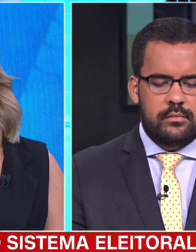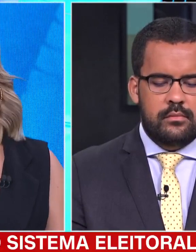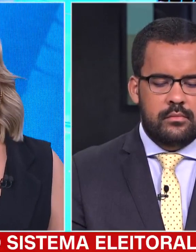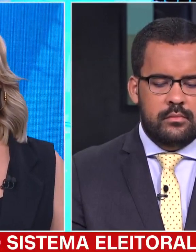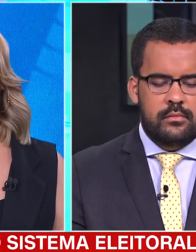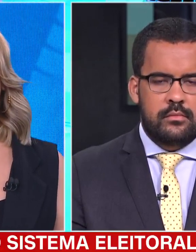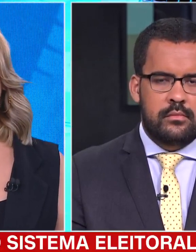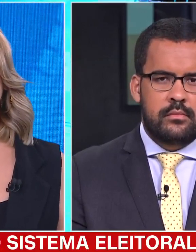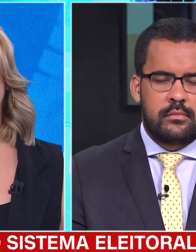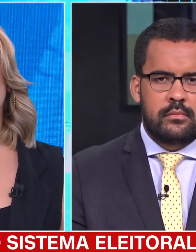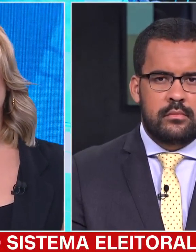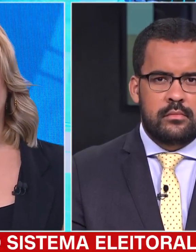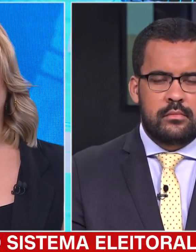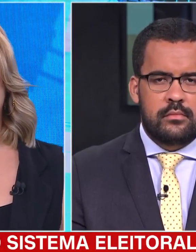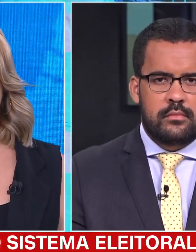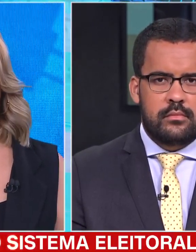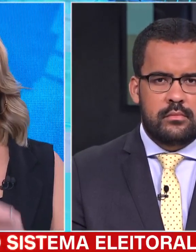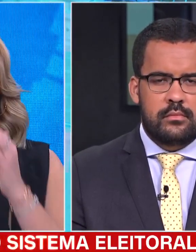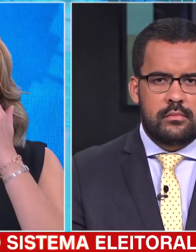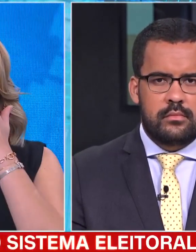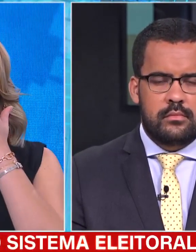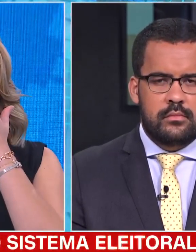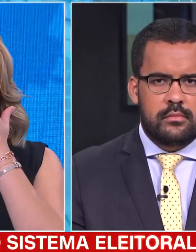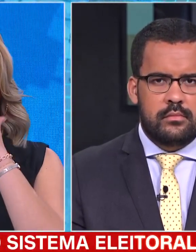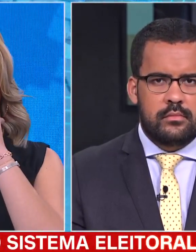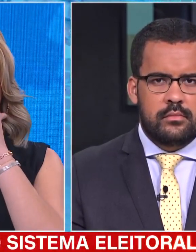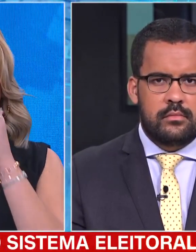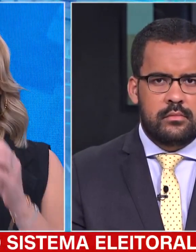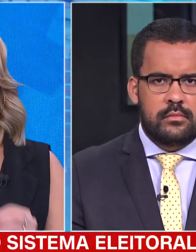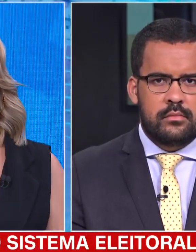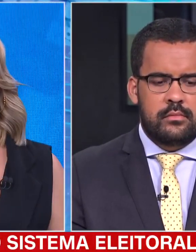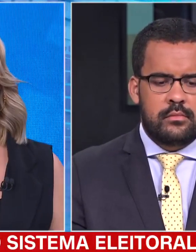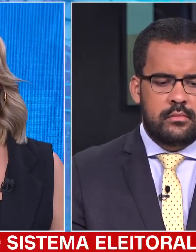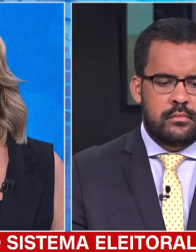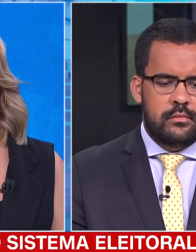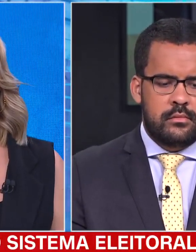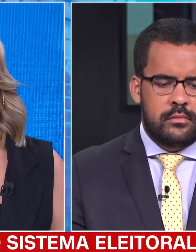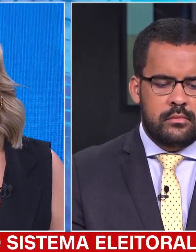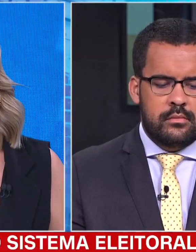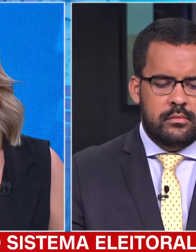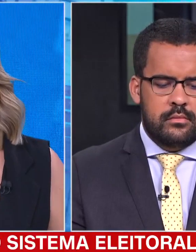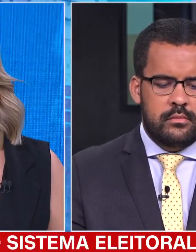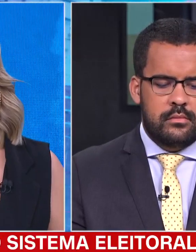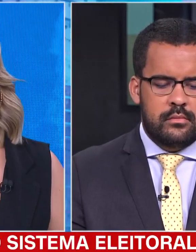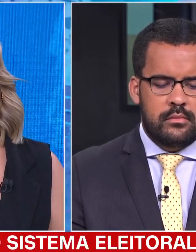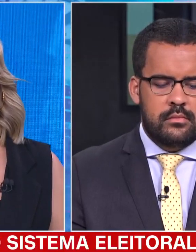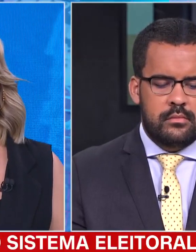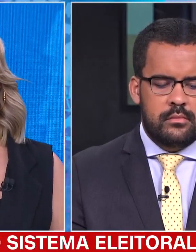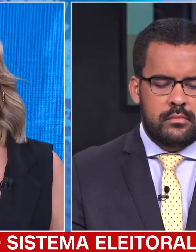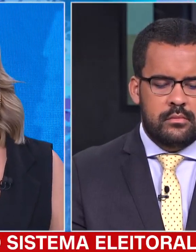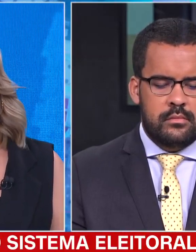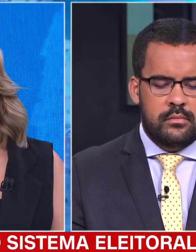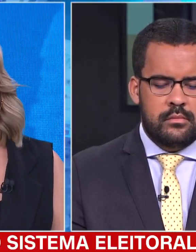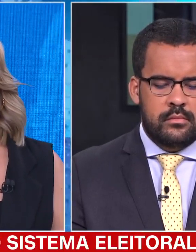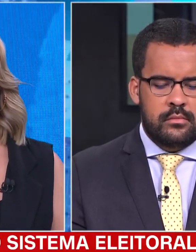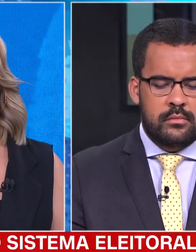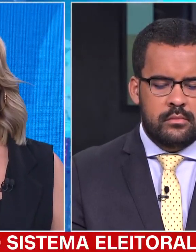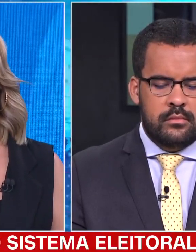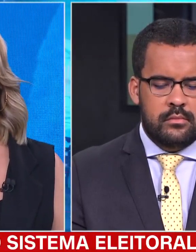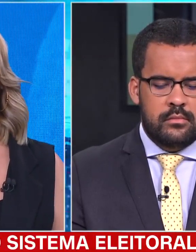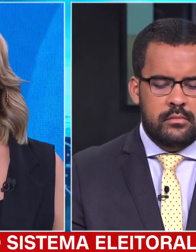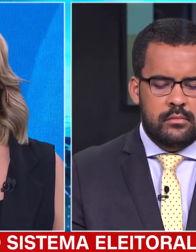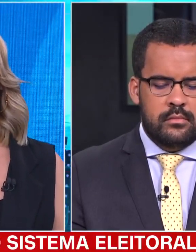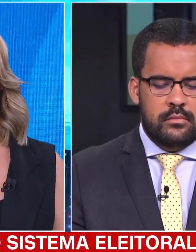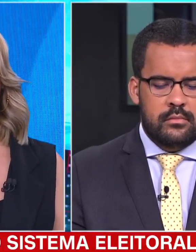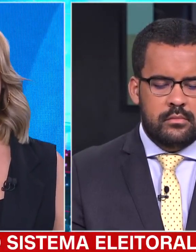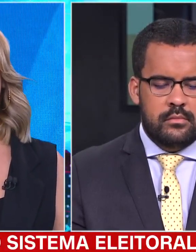enquanto eu trago outros trechos eu quero ouvir a Renata Agostini Renata é importante é Breaking News o momento em que pela primeira vez